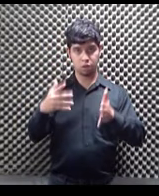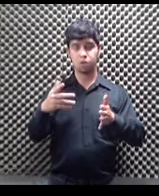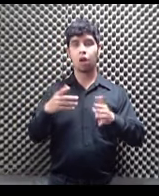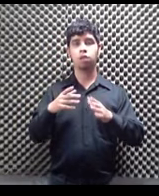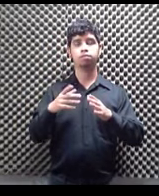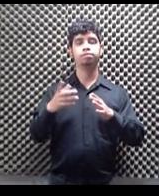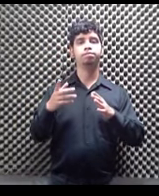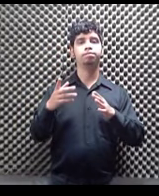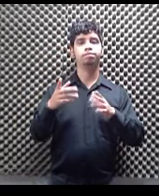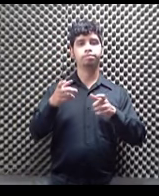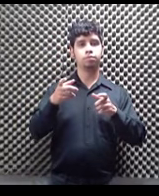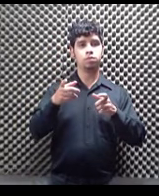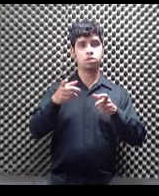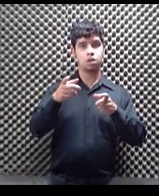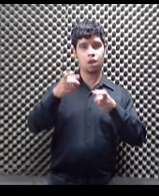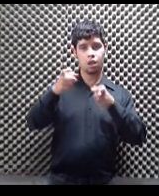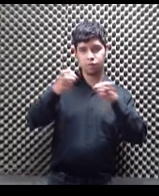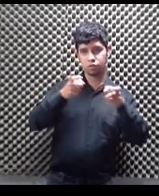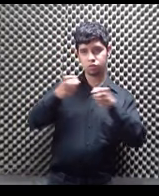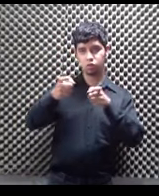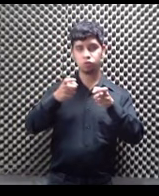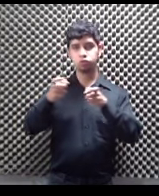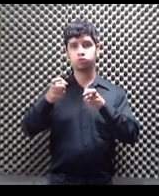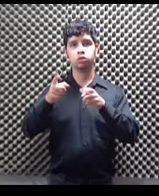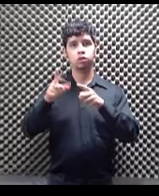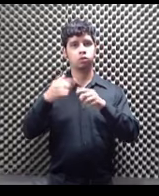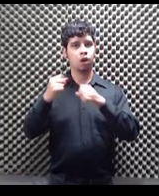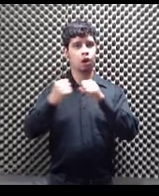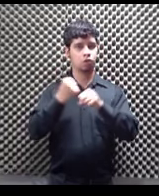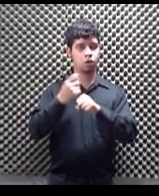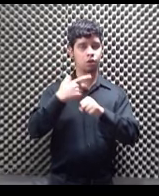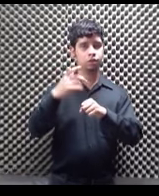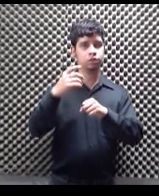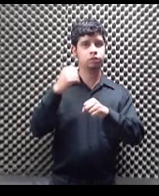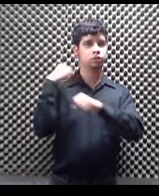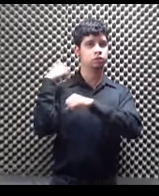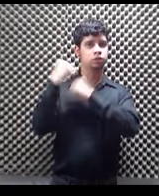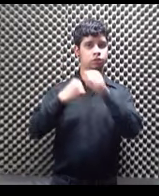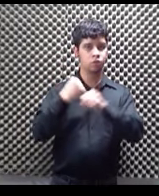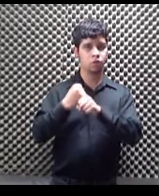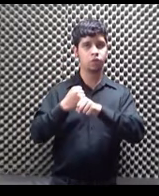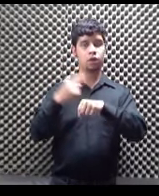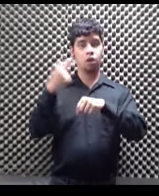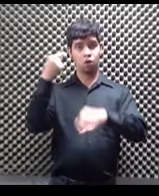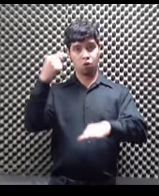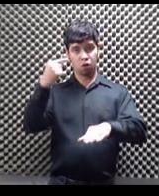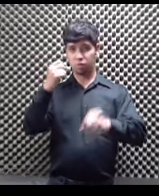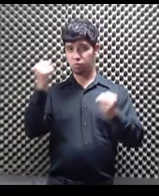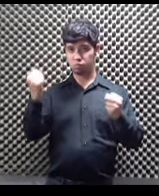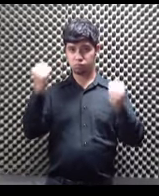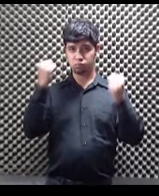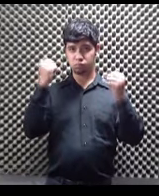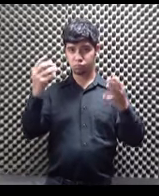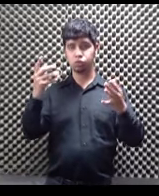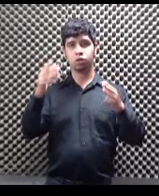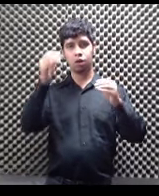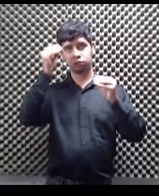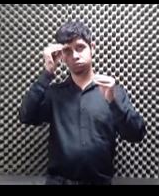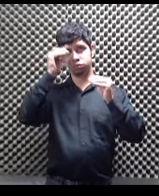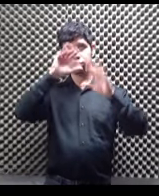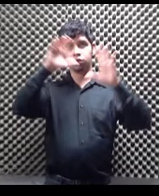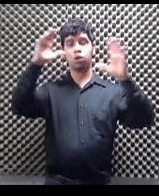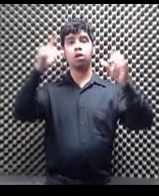El insumo de directores en este siglo de oro, esa adaptación, sí, hay